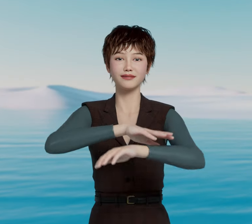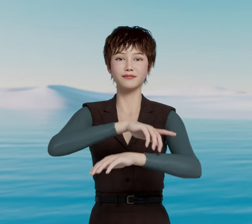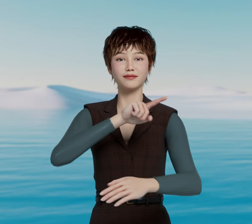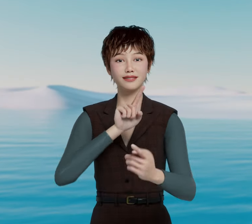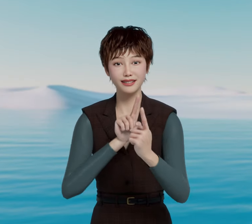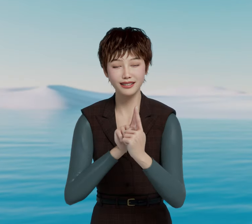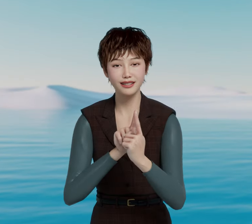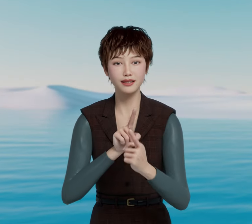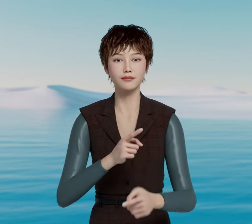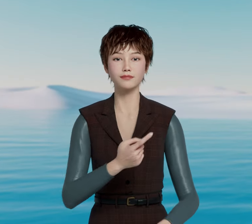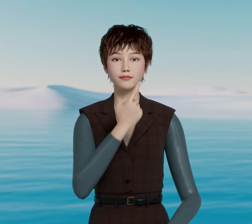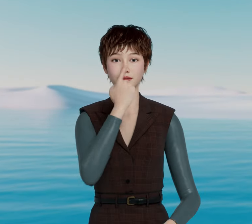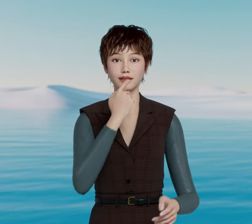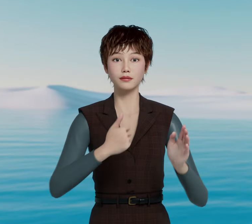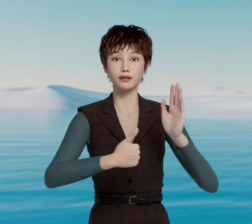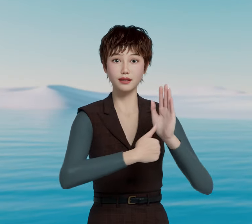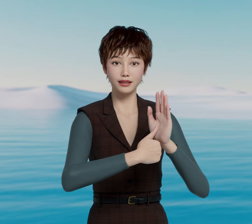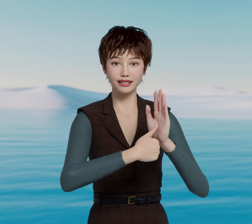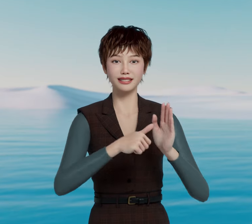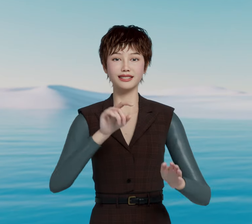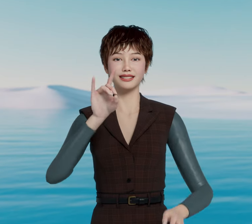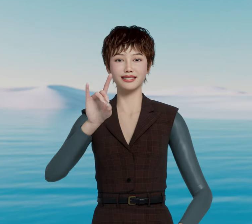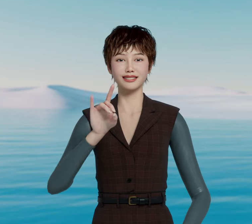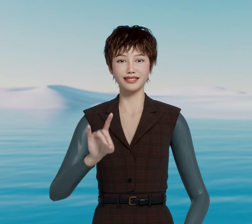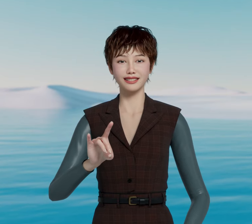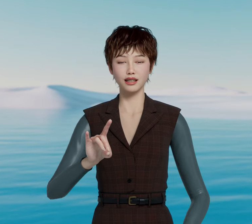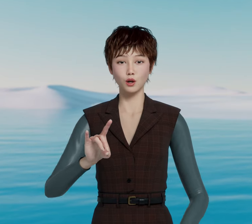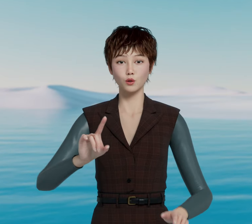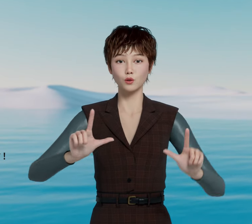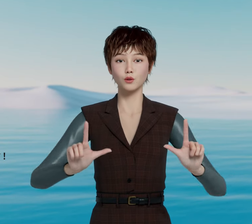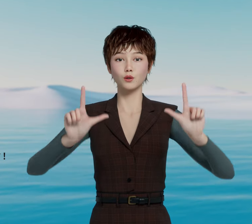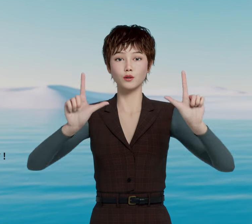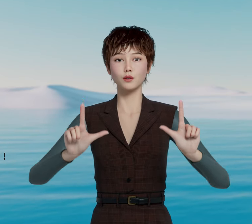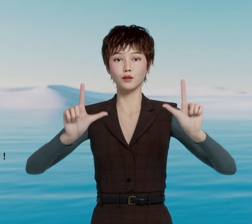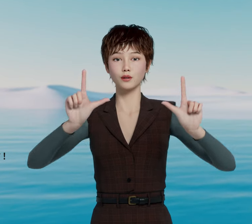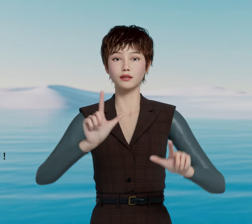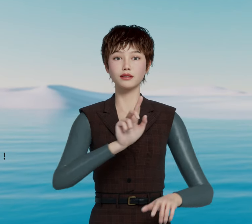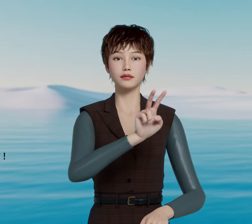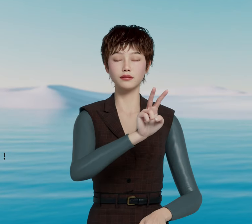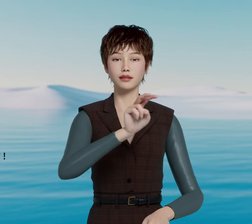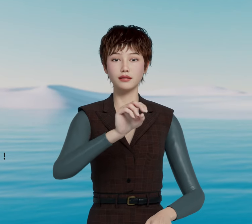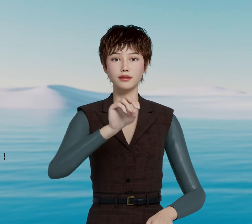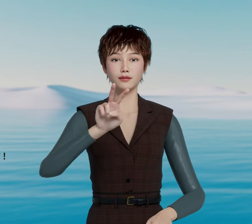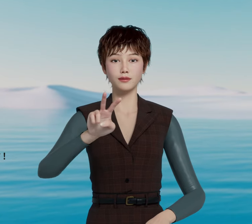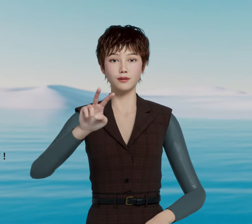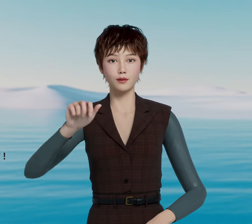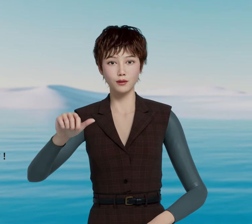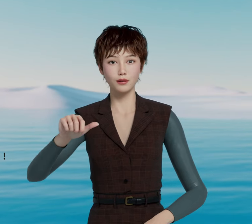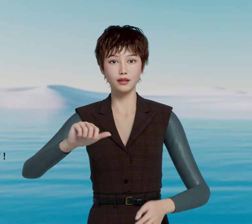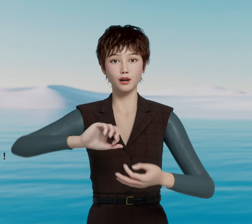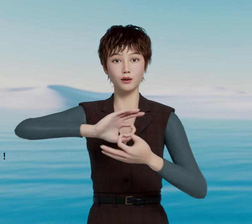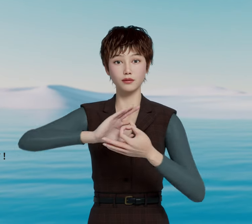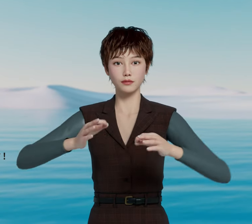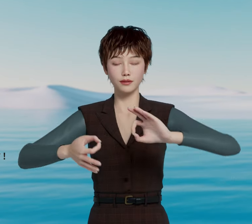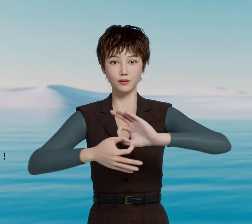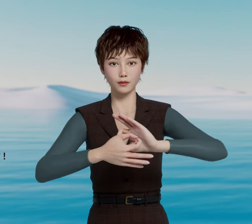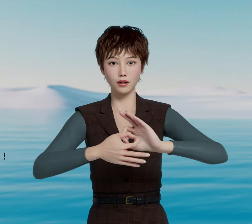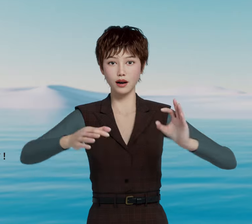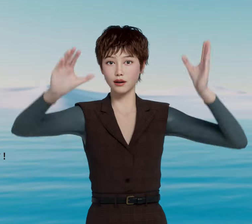皆さん、はじめまして。私の名前はキキ。東京2025デフリンピックのアンバサダ